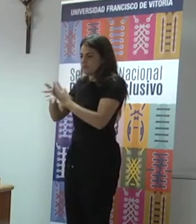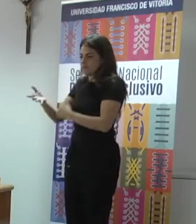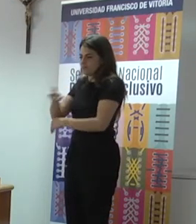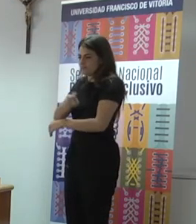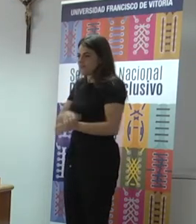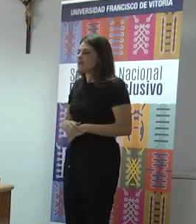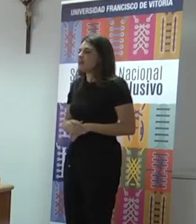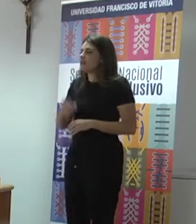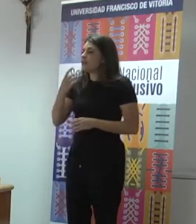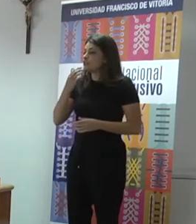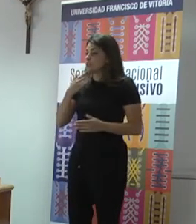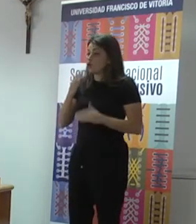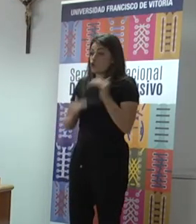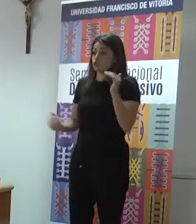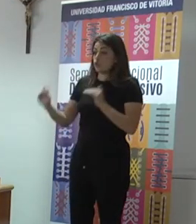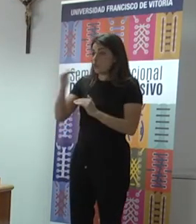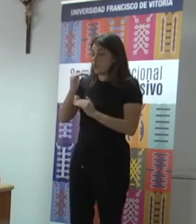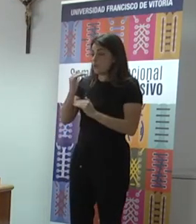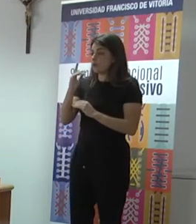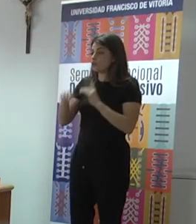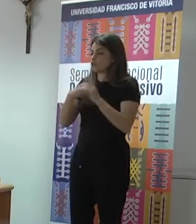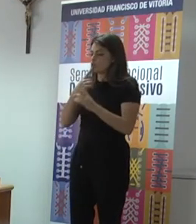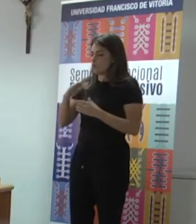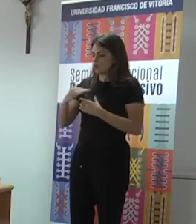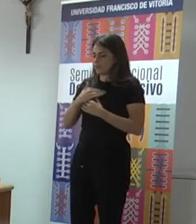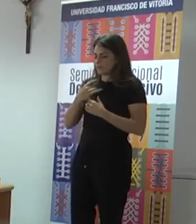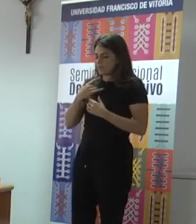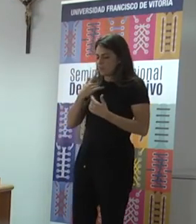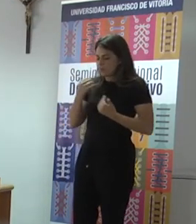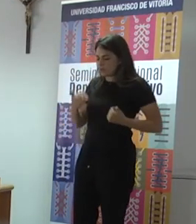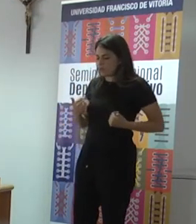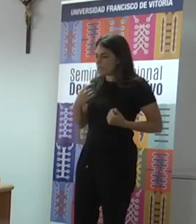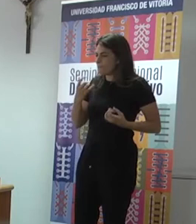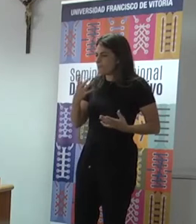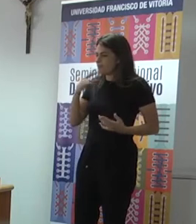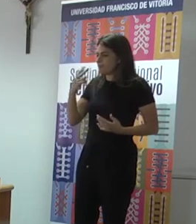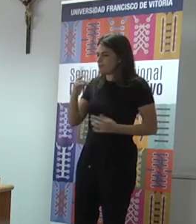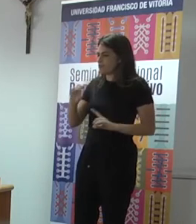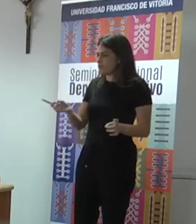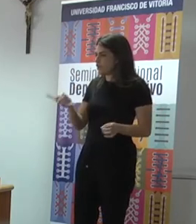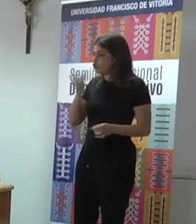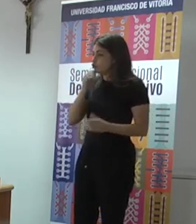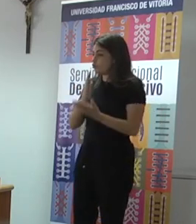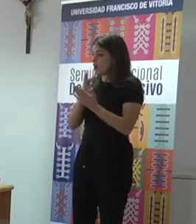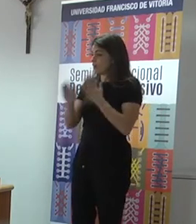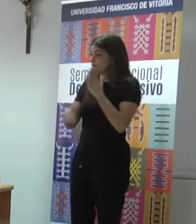hasta que eso no lo superas, pues tienes un complejo de la leche. Y esto era mi salvación. Yo iba a clase con esto. De hecho,